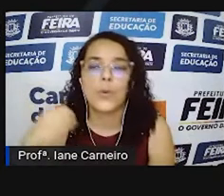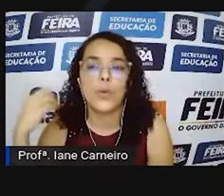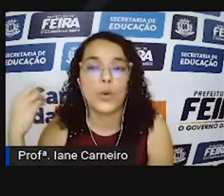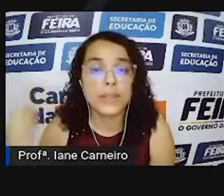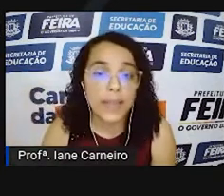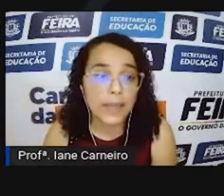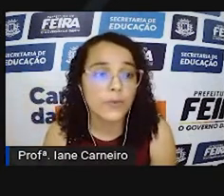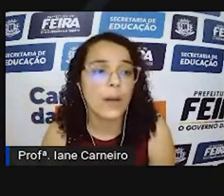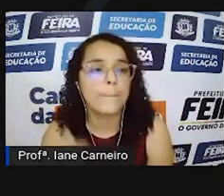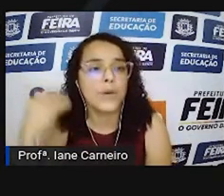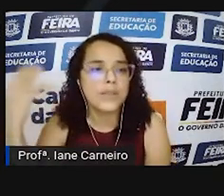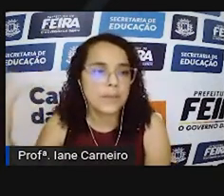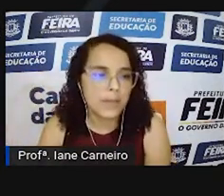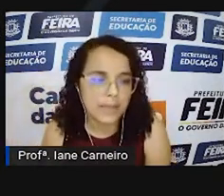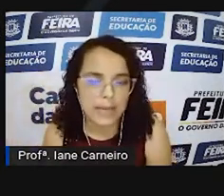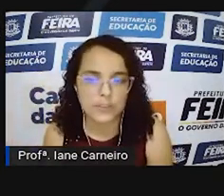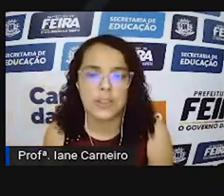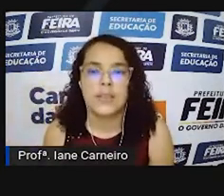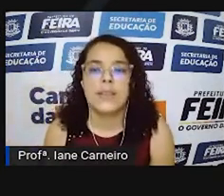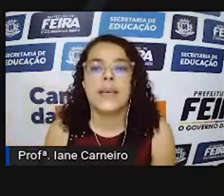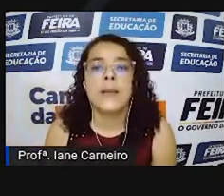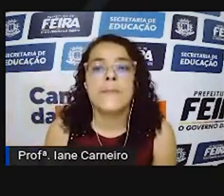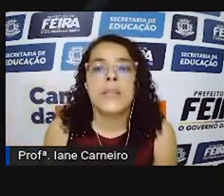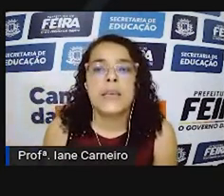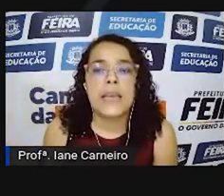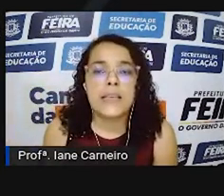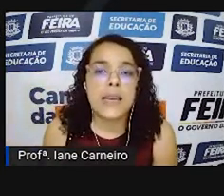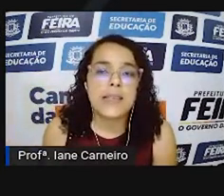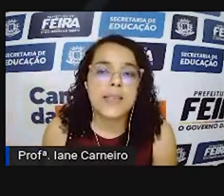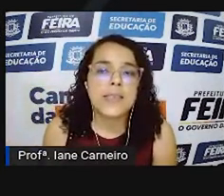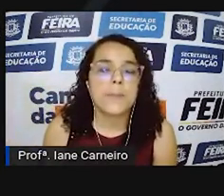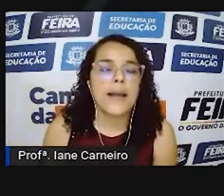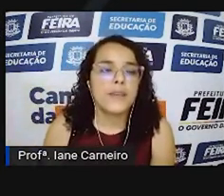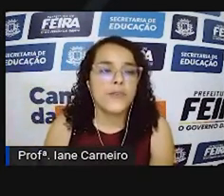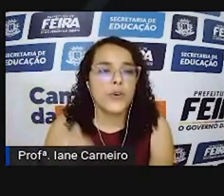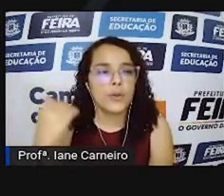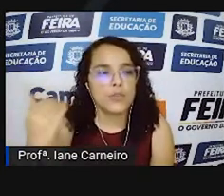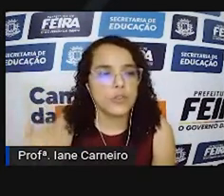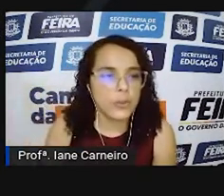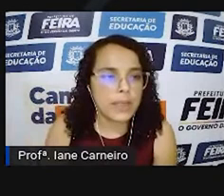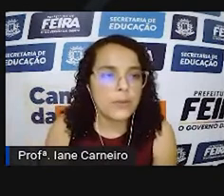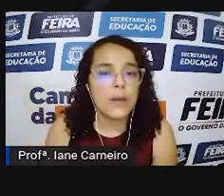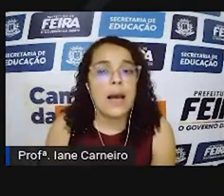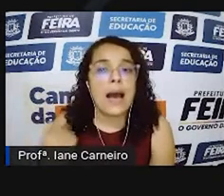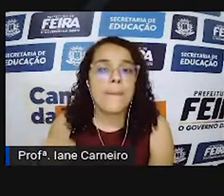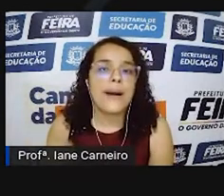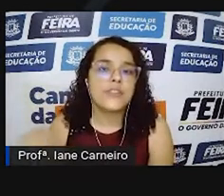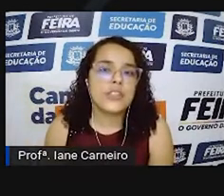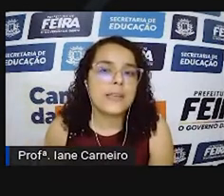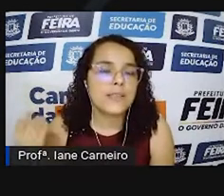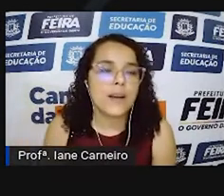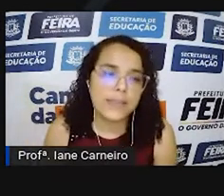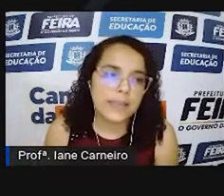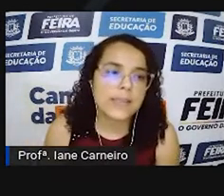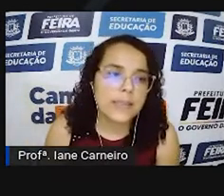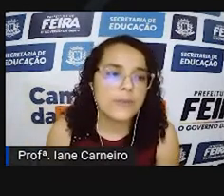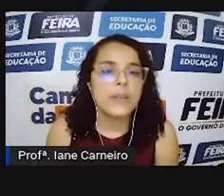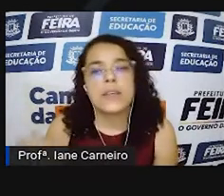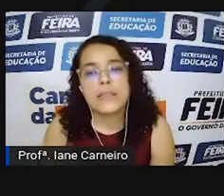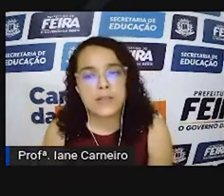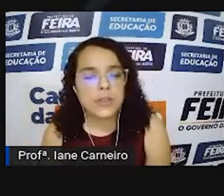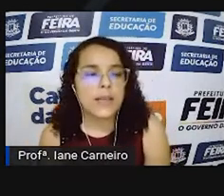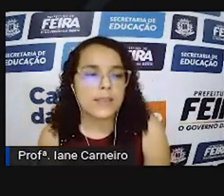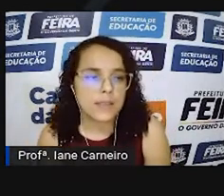sugestão, como um roteiro, uma possibilidade, né? E esse exemplar ele foi construído a partir da